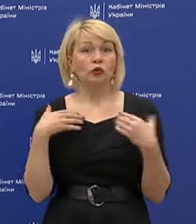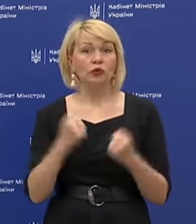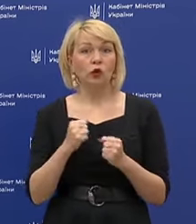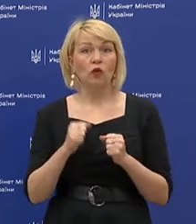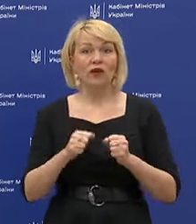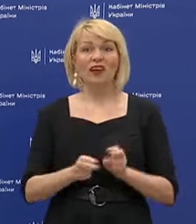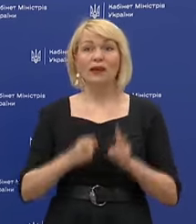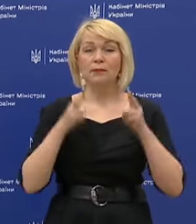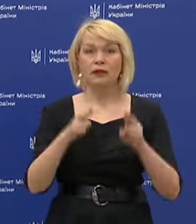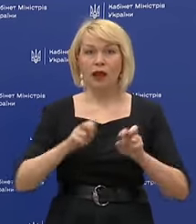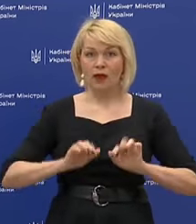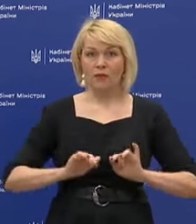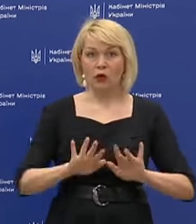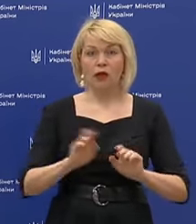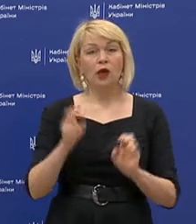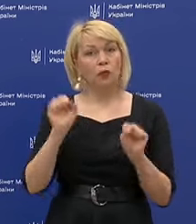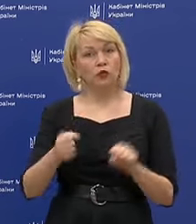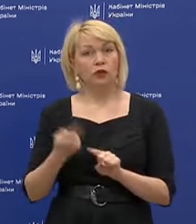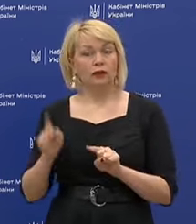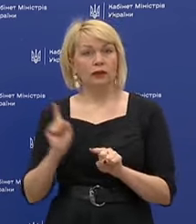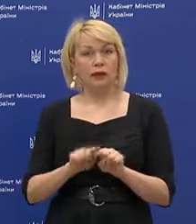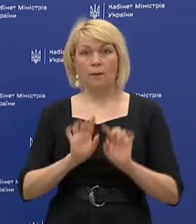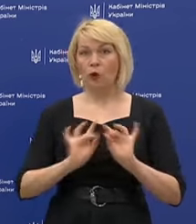провадження. Як ви можете це прокоментувати?